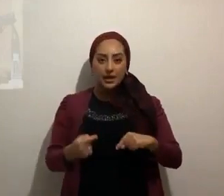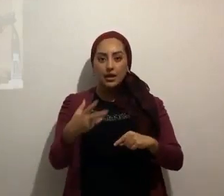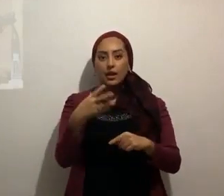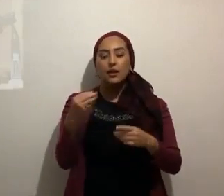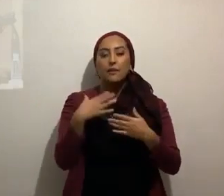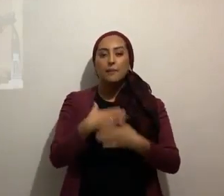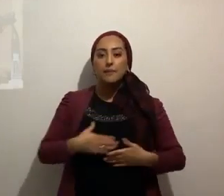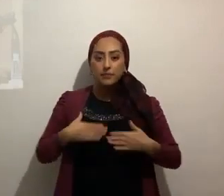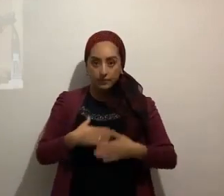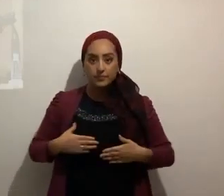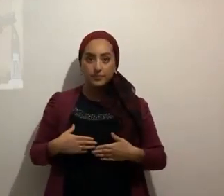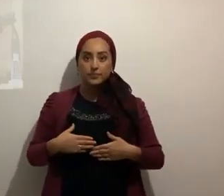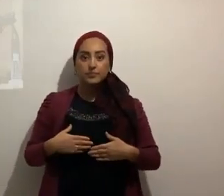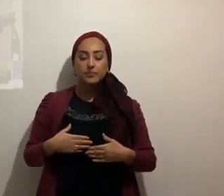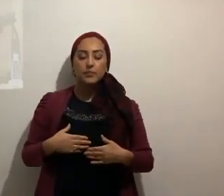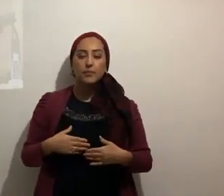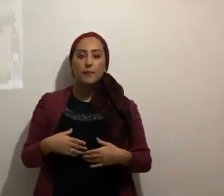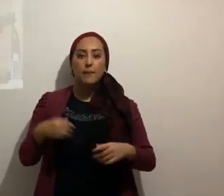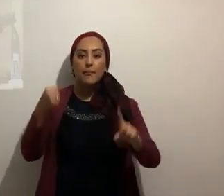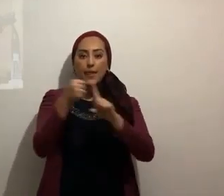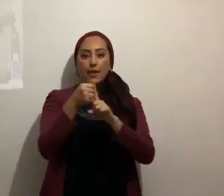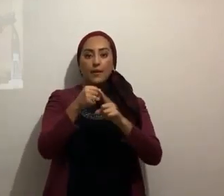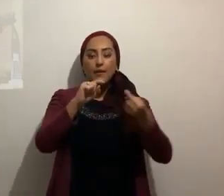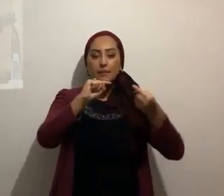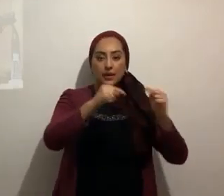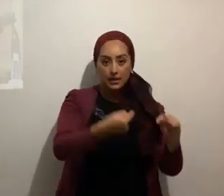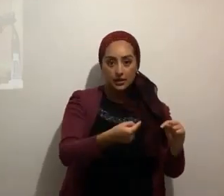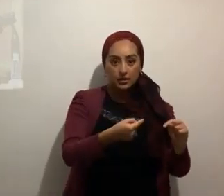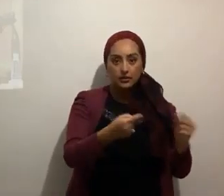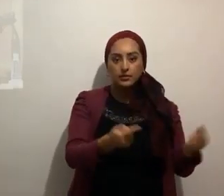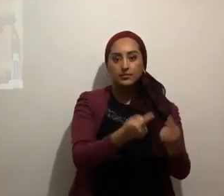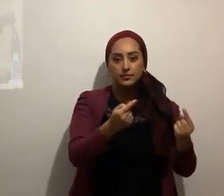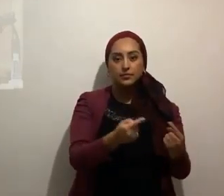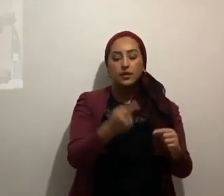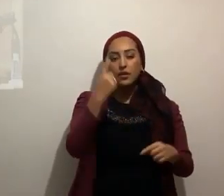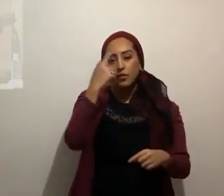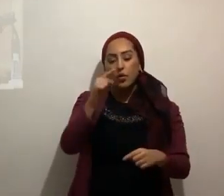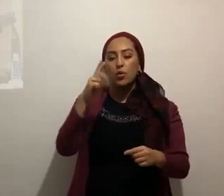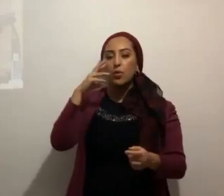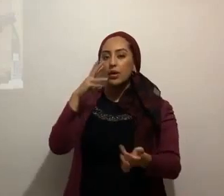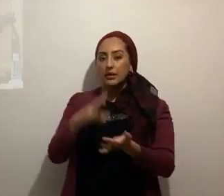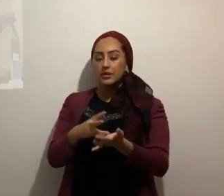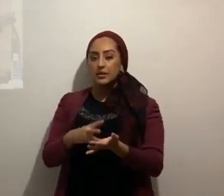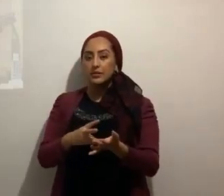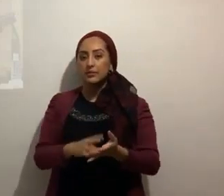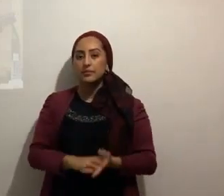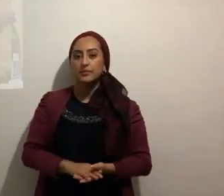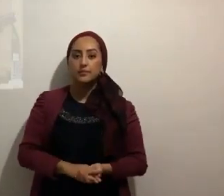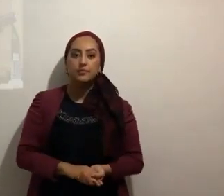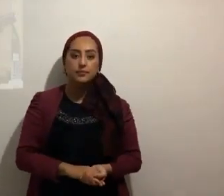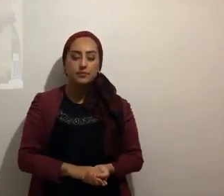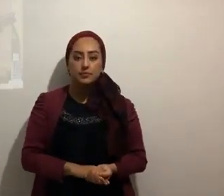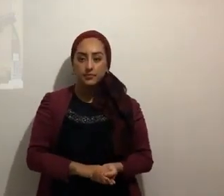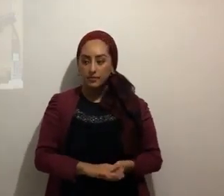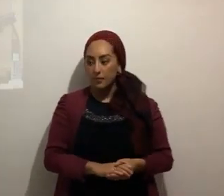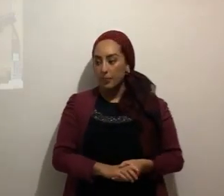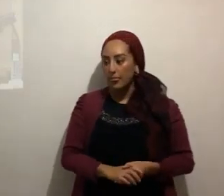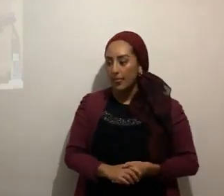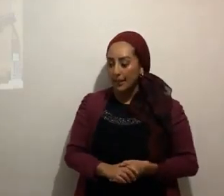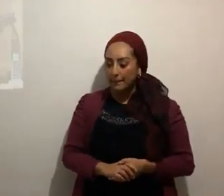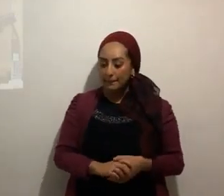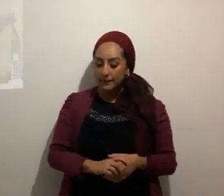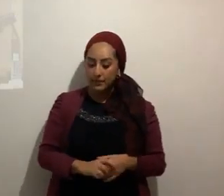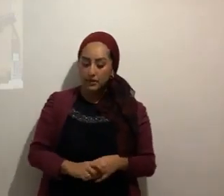placer, que son consecuencias del pecado, por sus testigos. También eso es a lo que yo quería